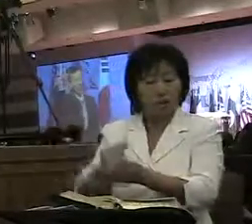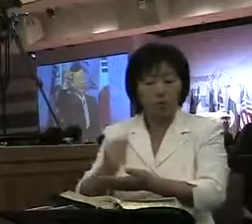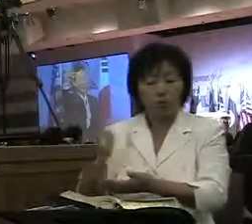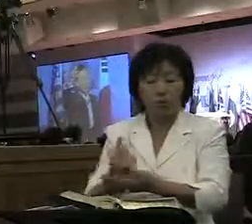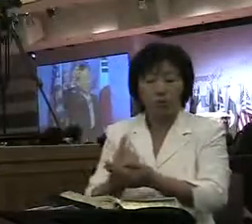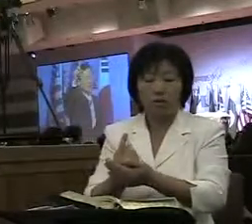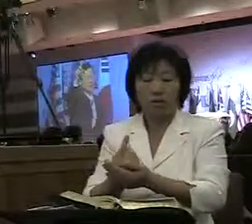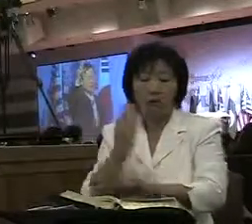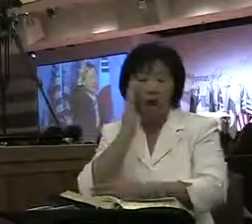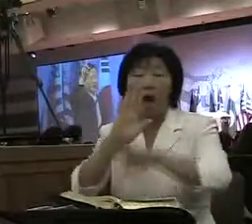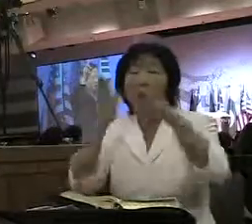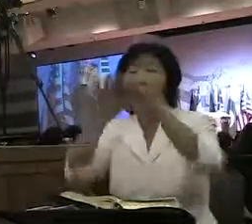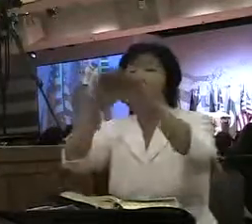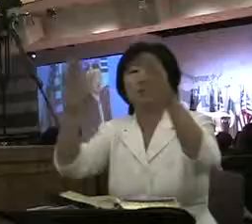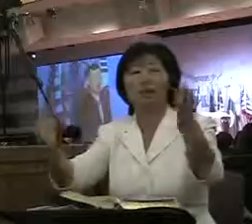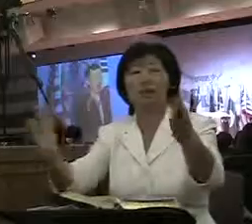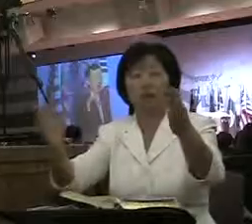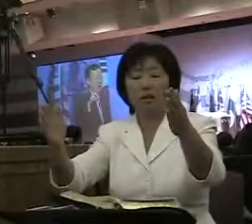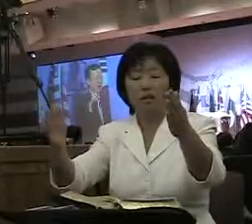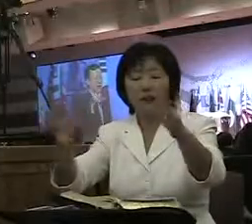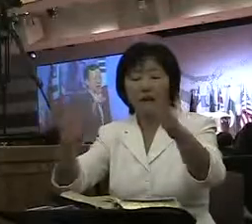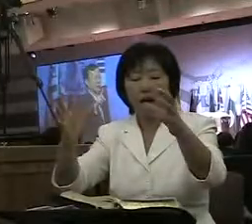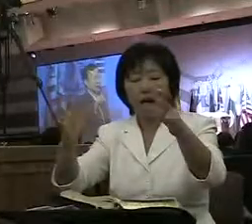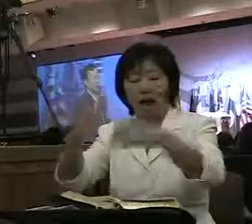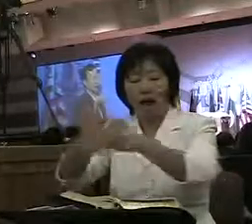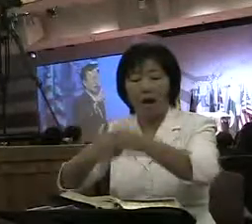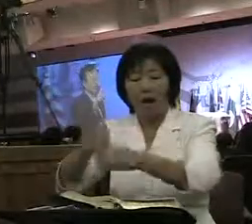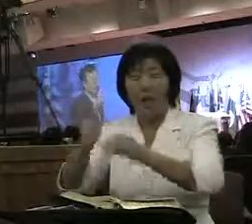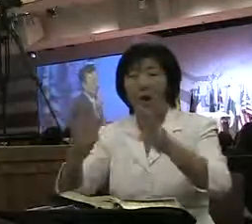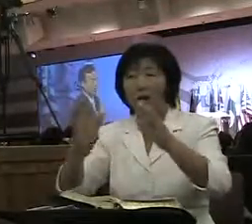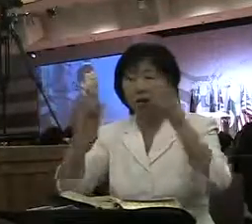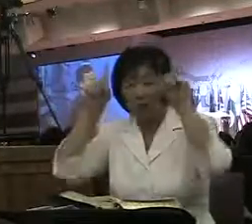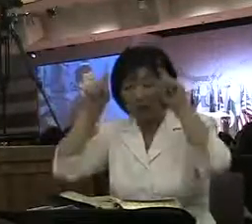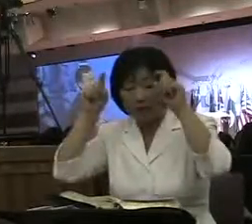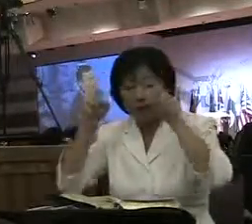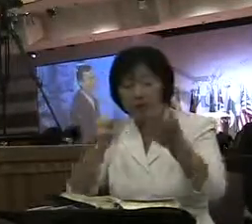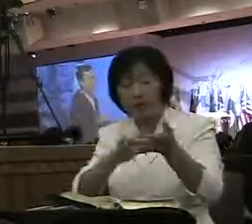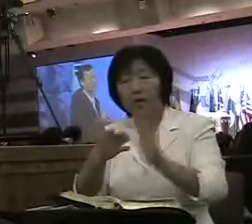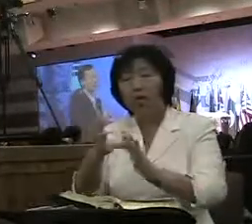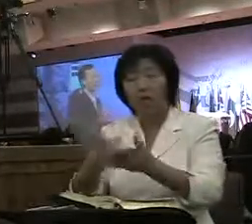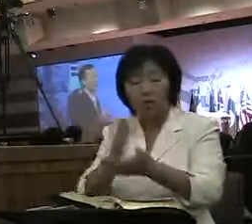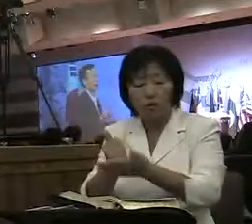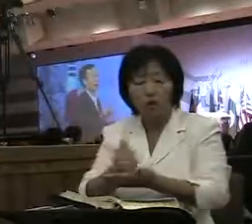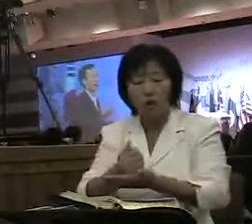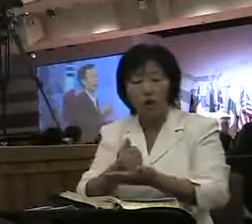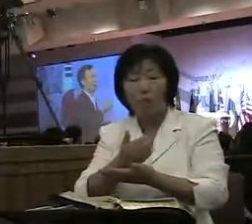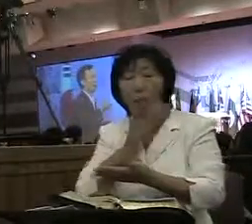하늘의 제단, 하나님의 어린 양, 예수 그리스도의 보혈,